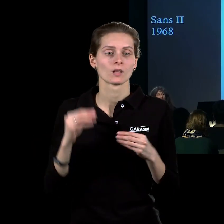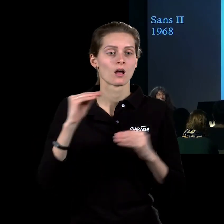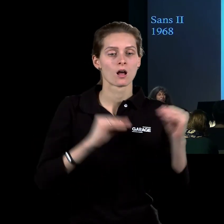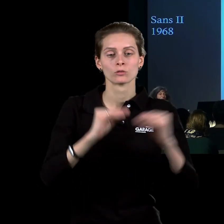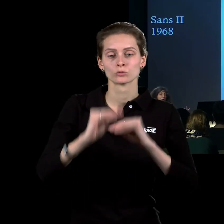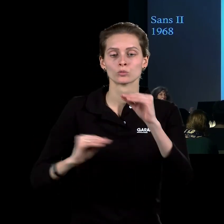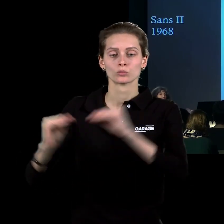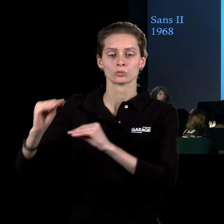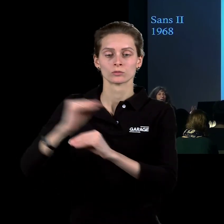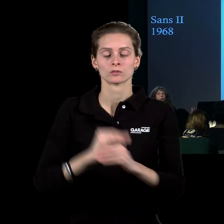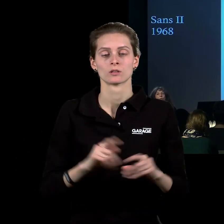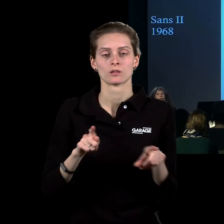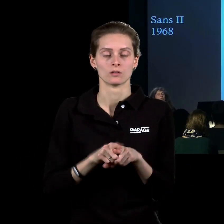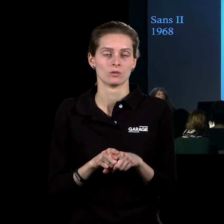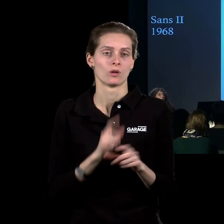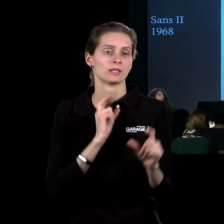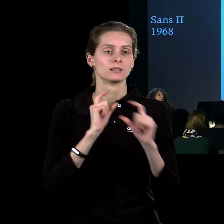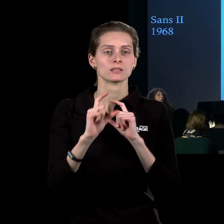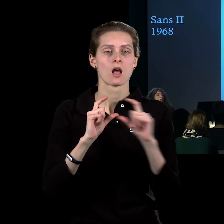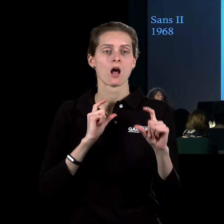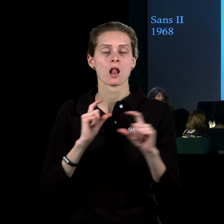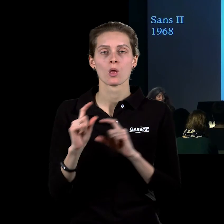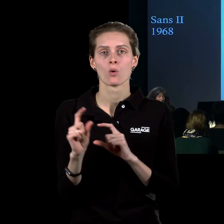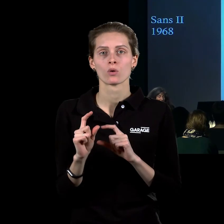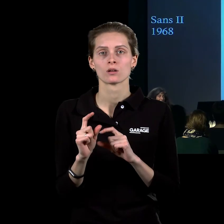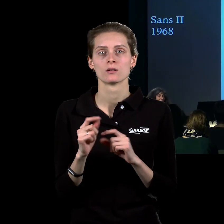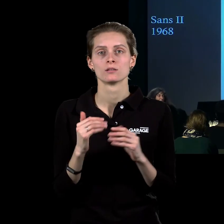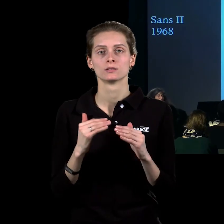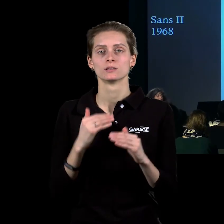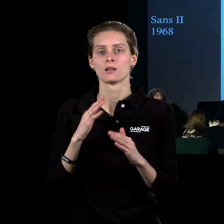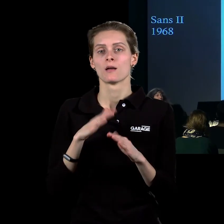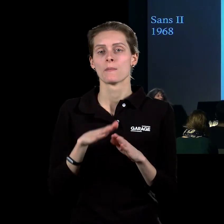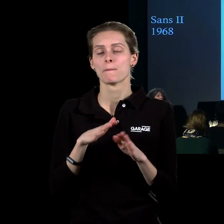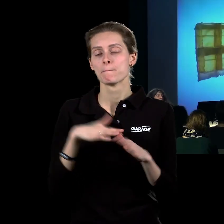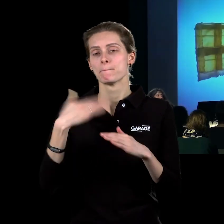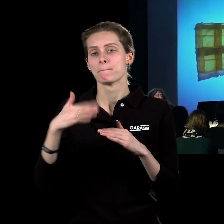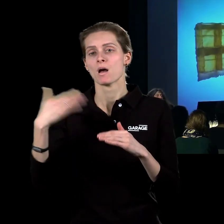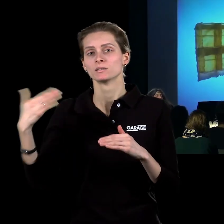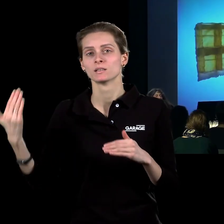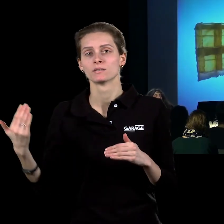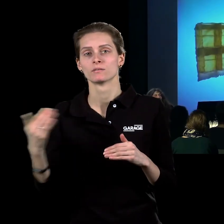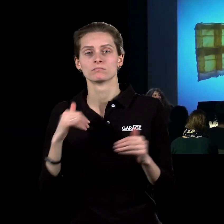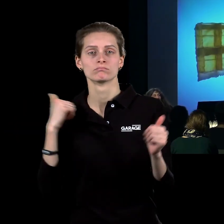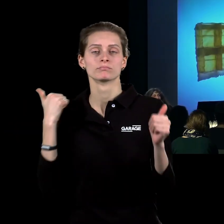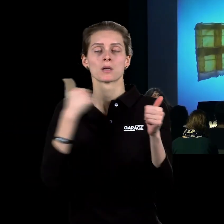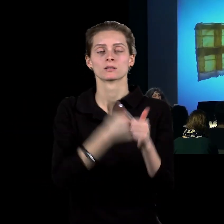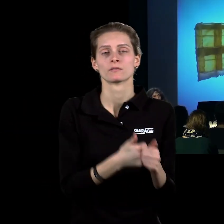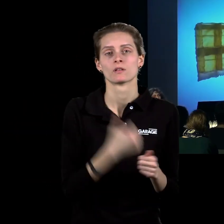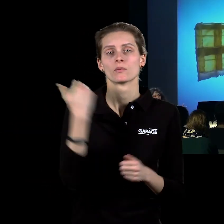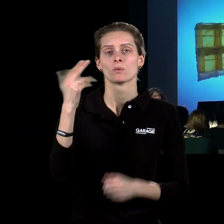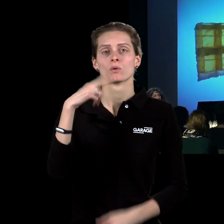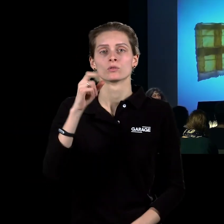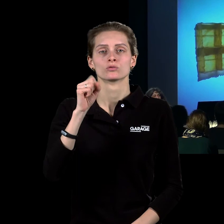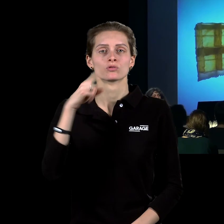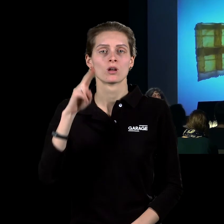на или пародия, диалог, наверное, с последовательностями Дональда Джада, с его ящиками, где все